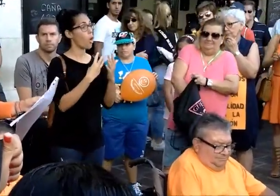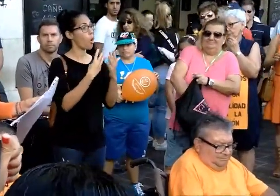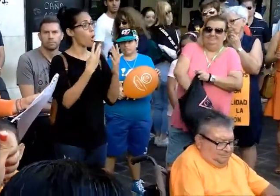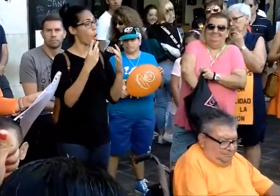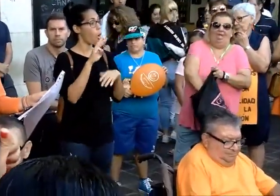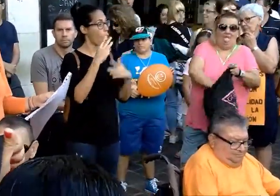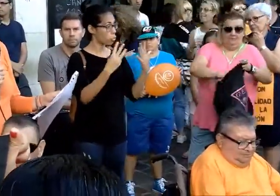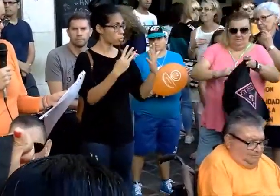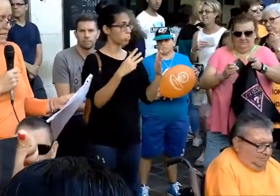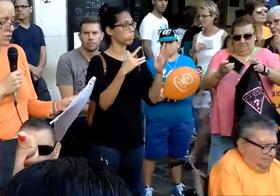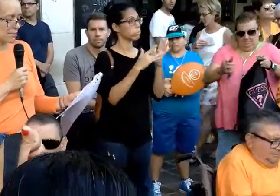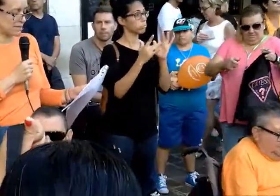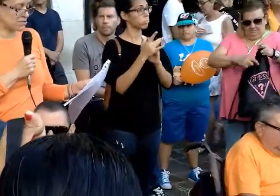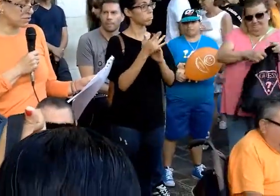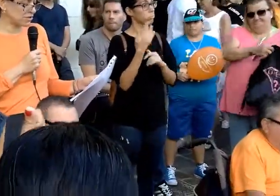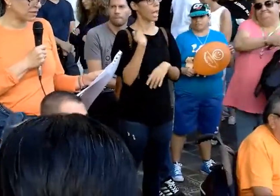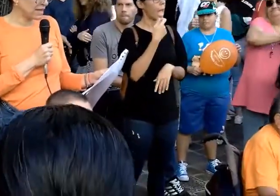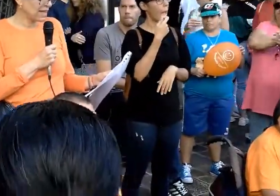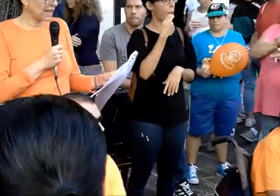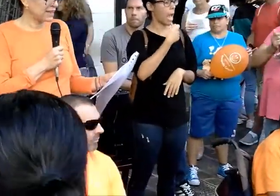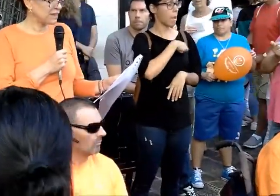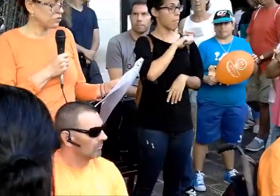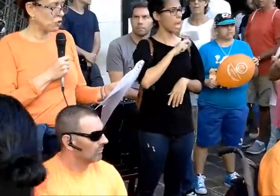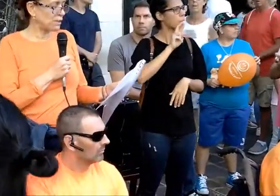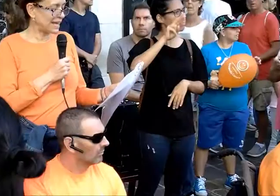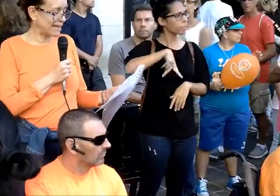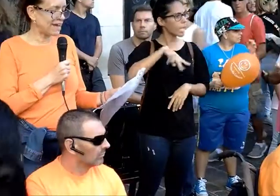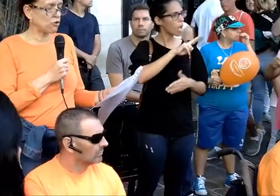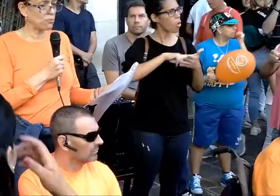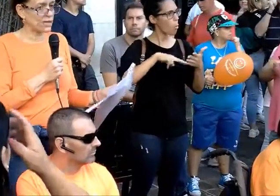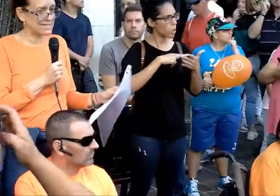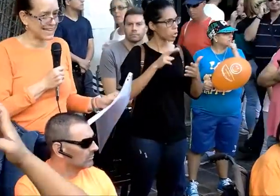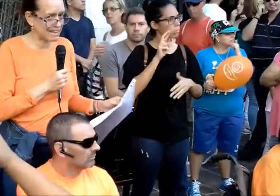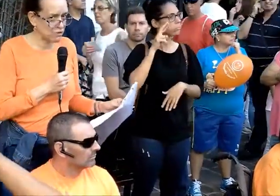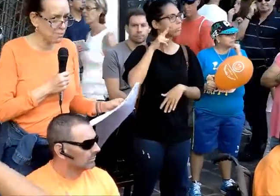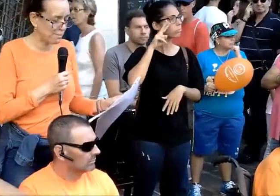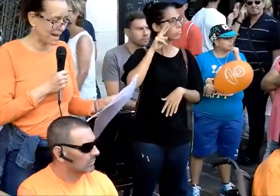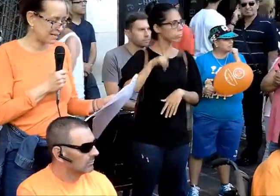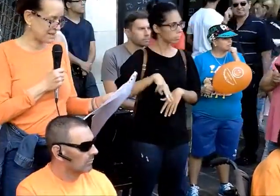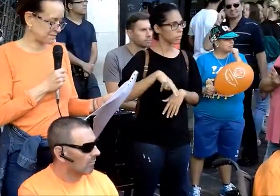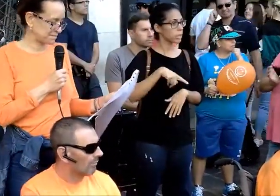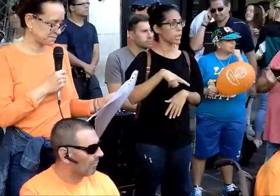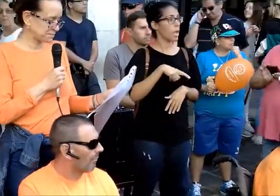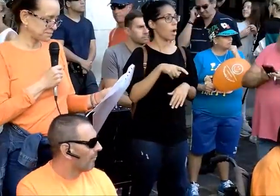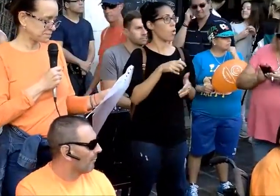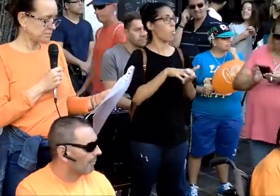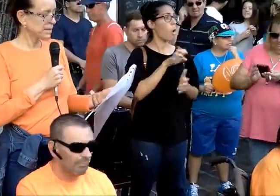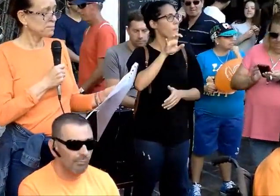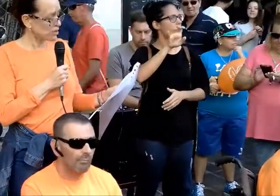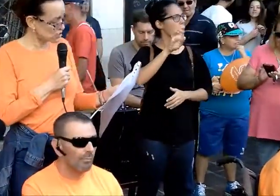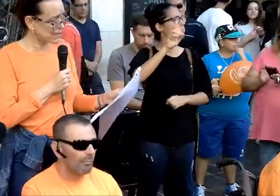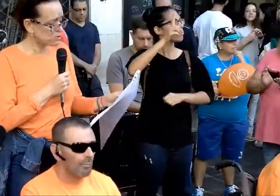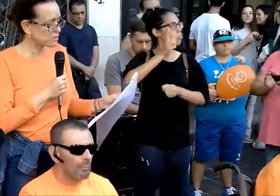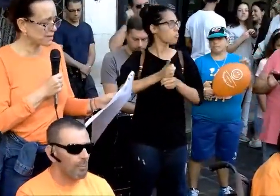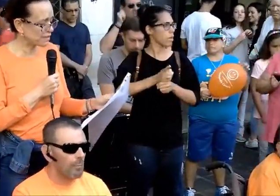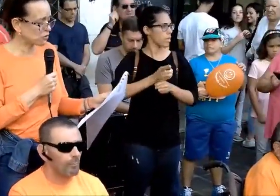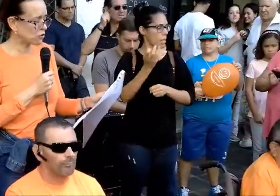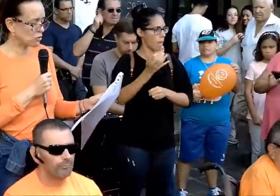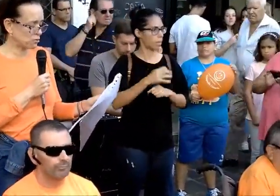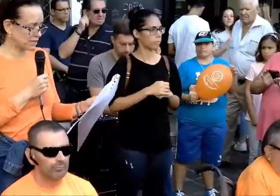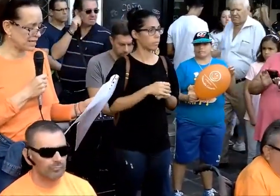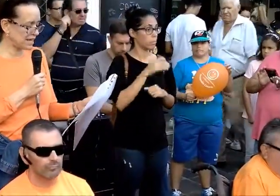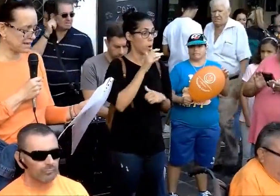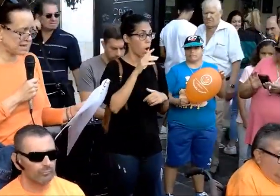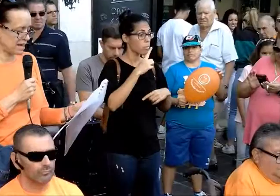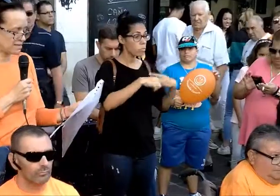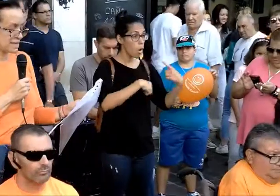España ratificaba esta convención, quedando obligada como Estado parte. Pero seguimos viviendo